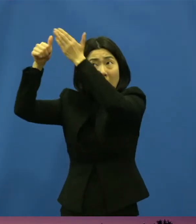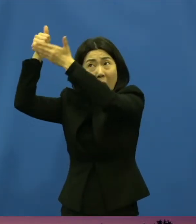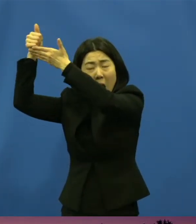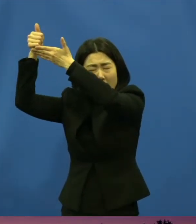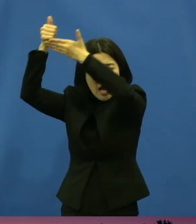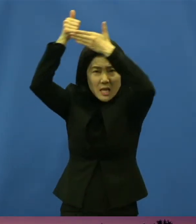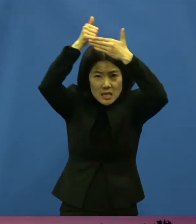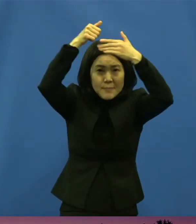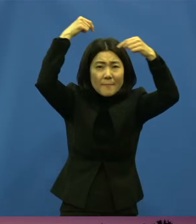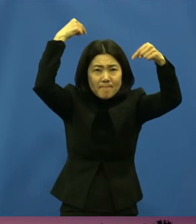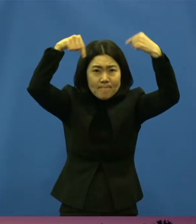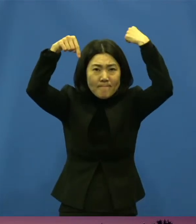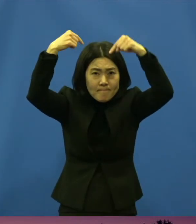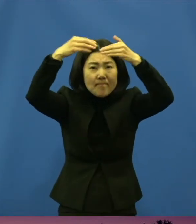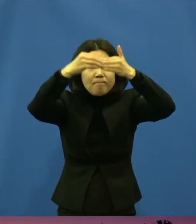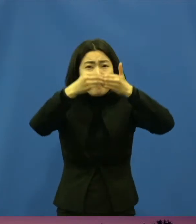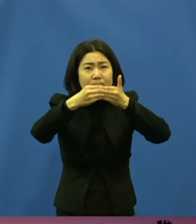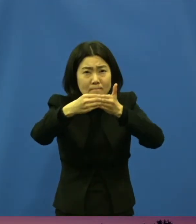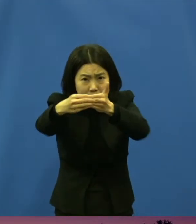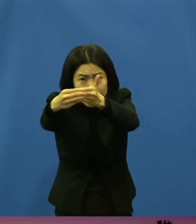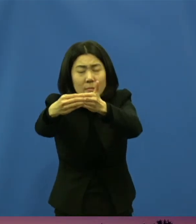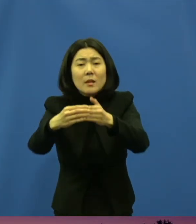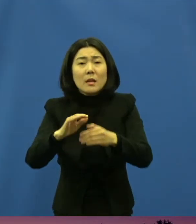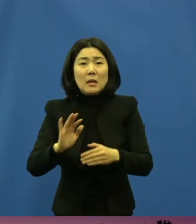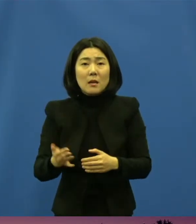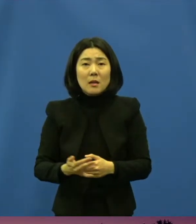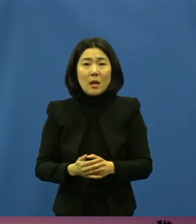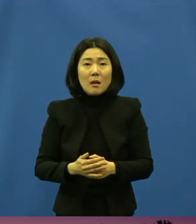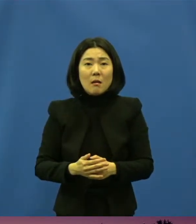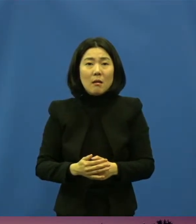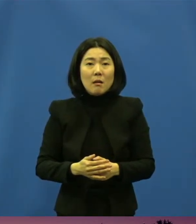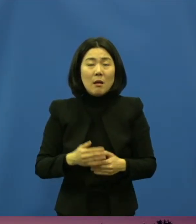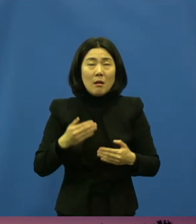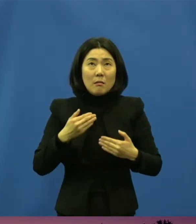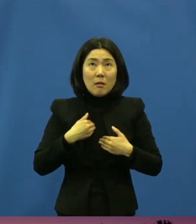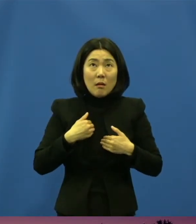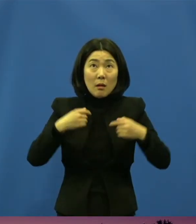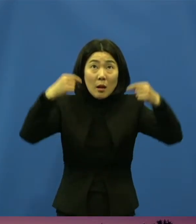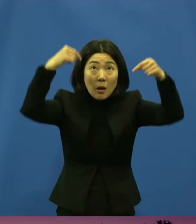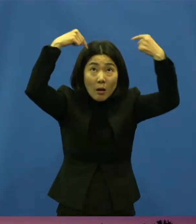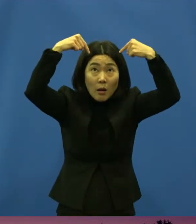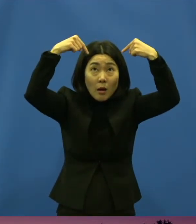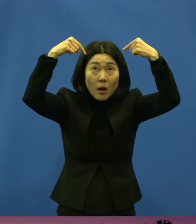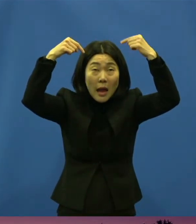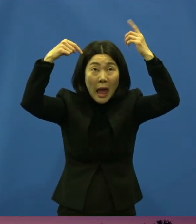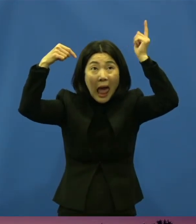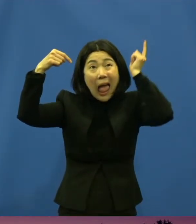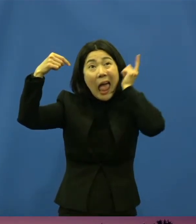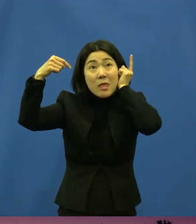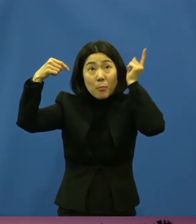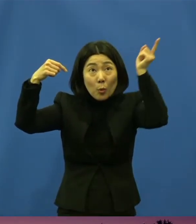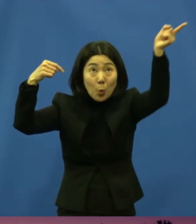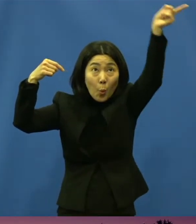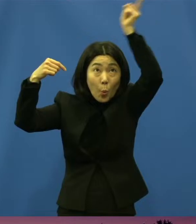끊임없이 이 미디어들이 우리에게 벗어날 수가 없는 거예요. 미디어, 이 핸드폰, 이게 핸드폰,